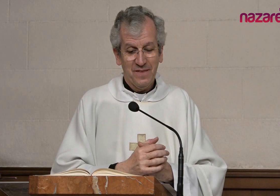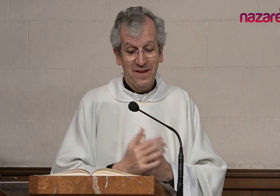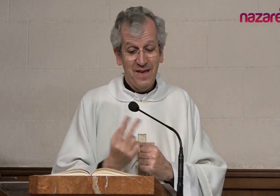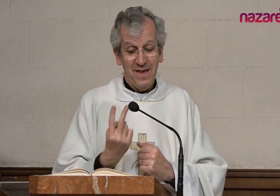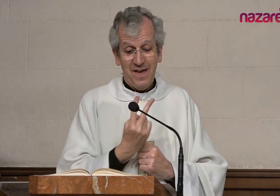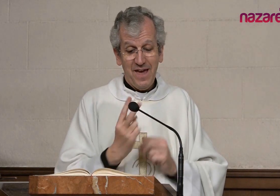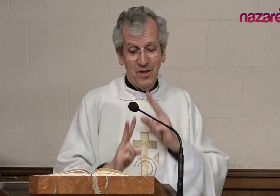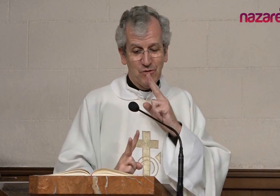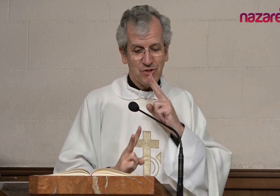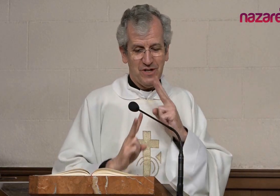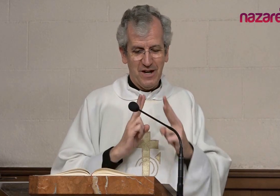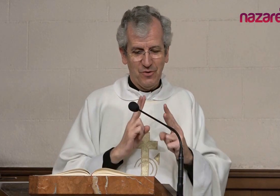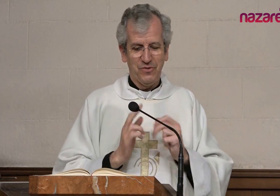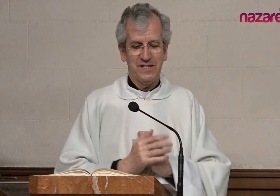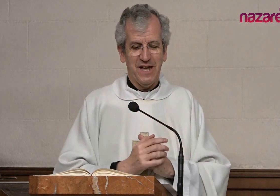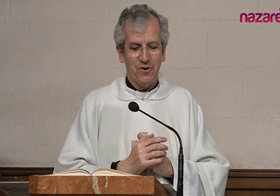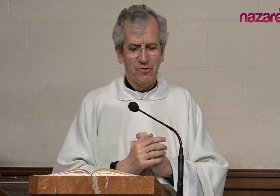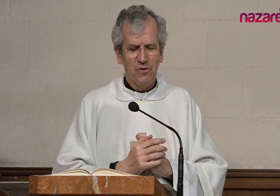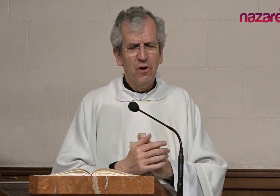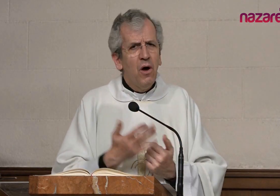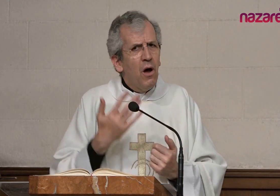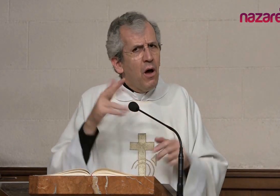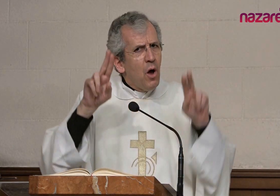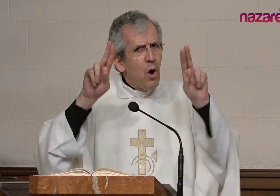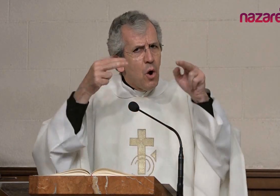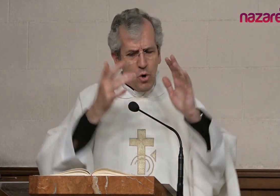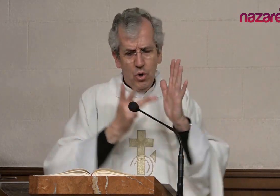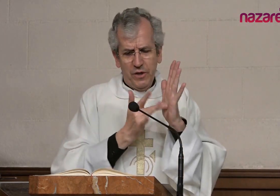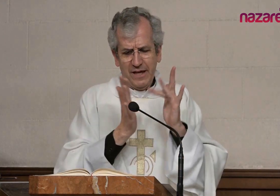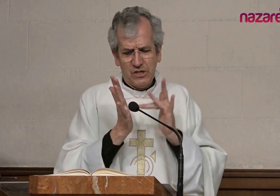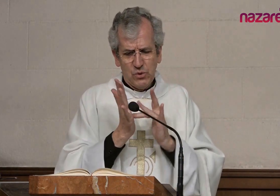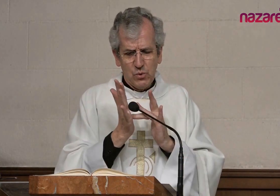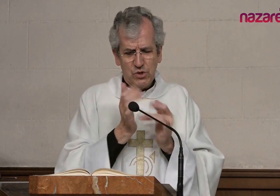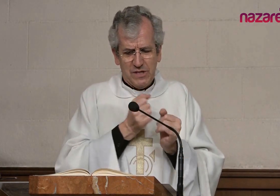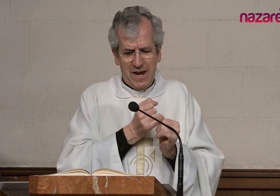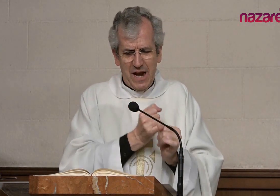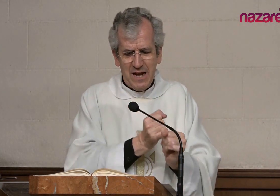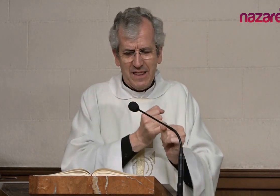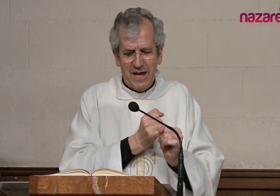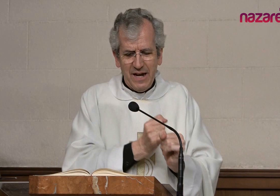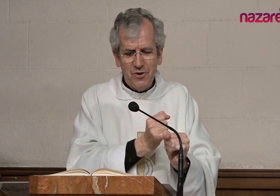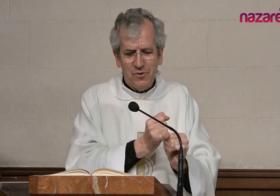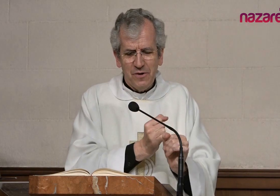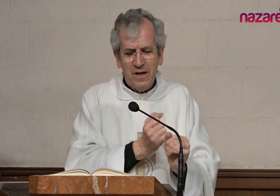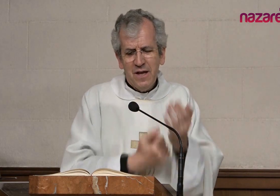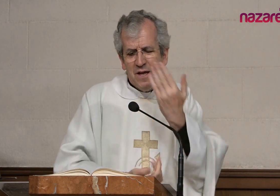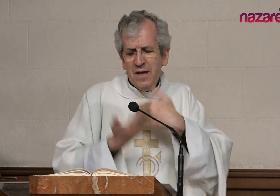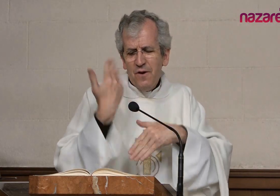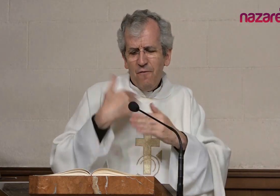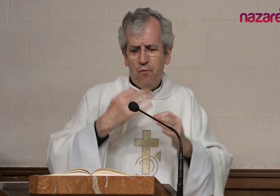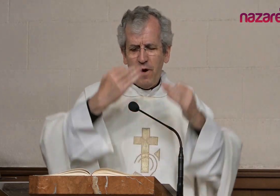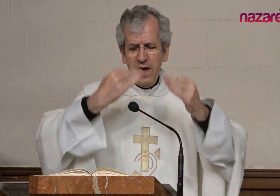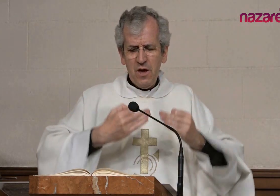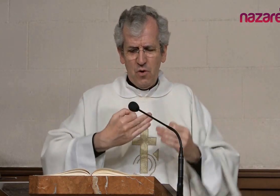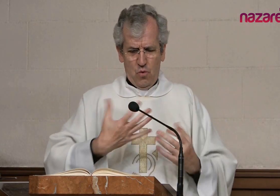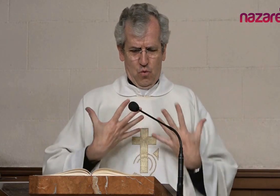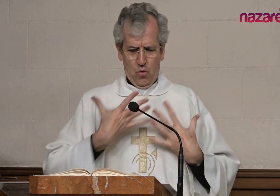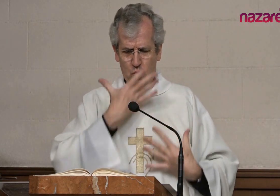¿qué? Ellos le contestaron: lo de Jesús el Nazareno fue